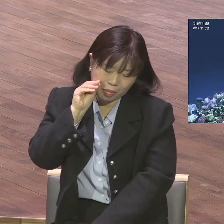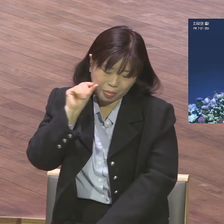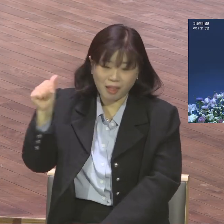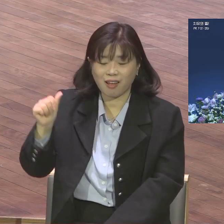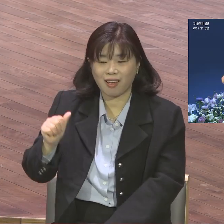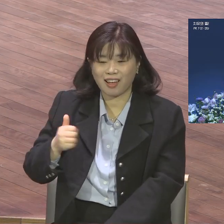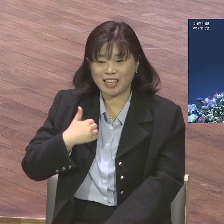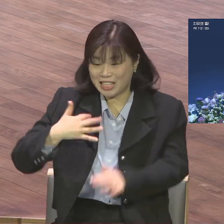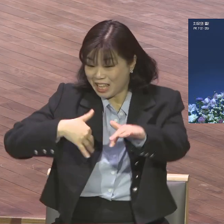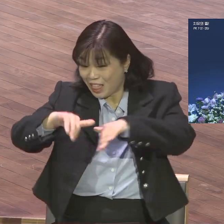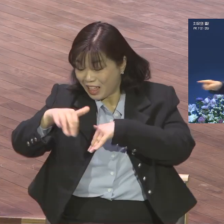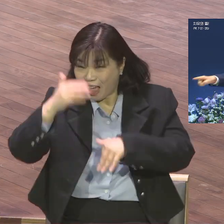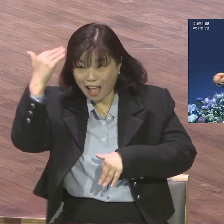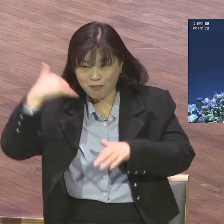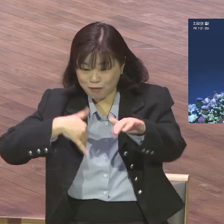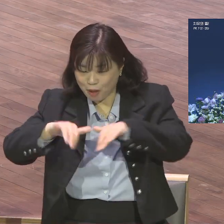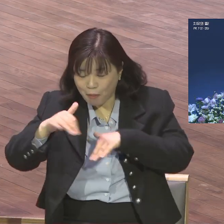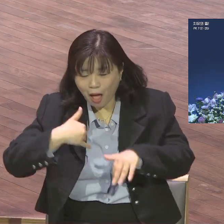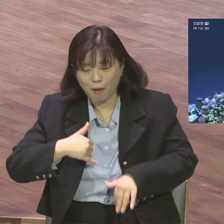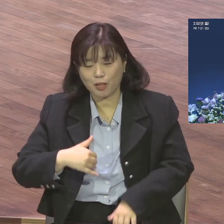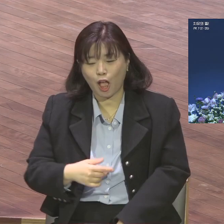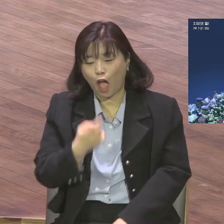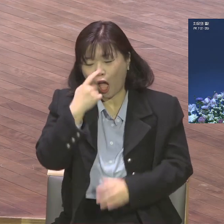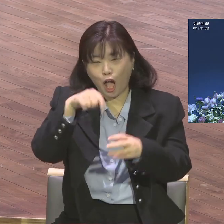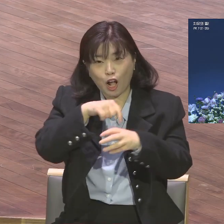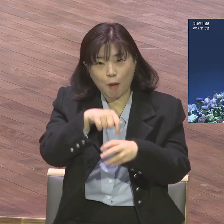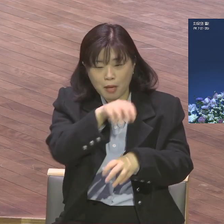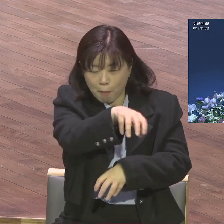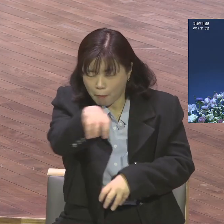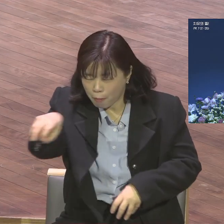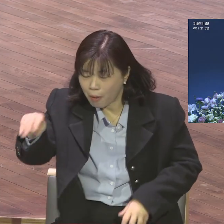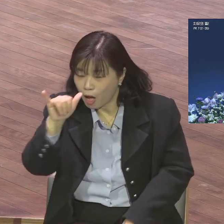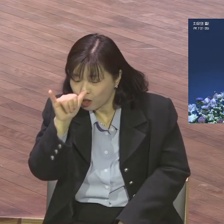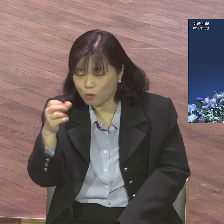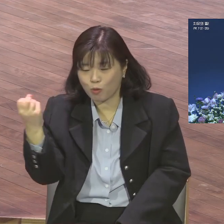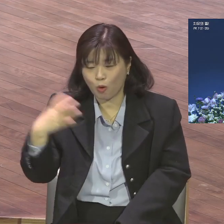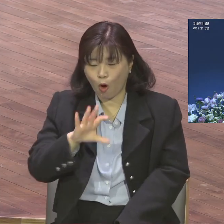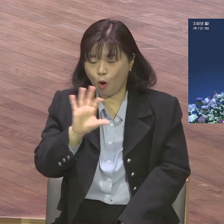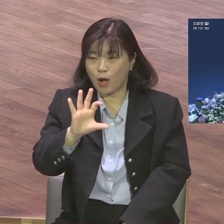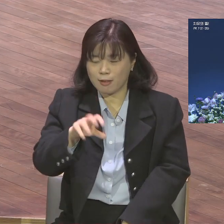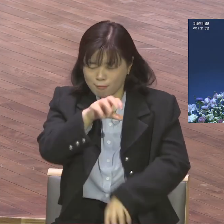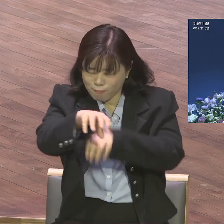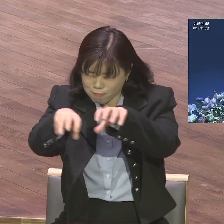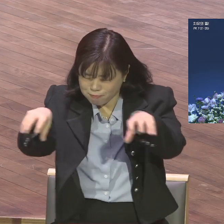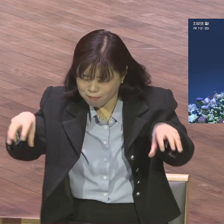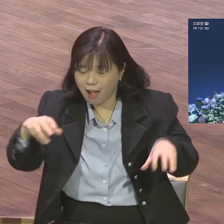마켓 그러만 가면 얼마나 지구상에 아무데도 없어요.